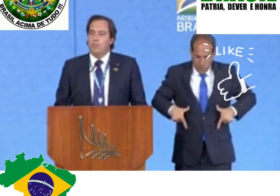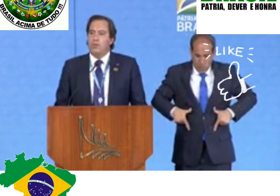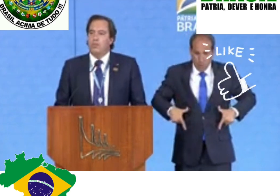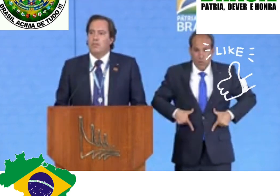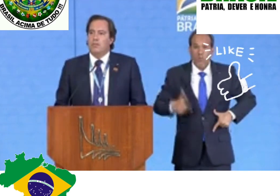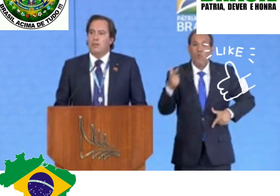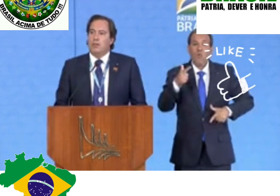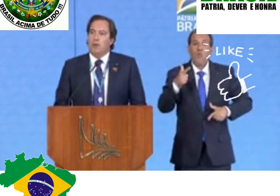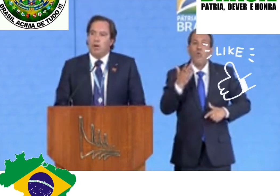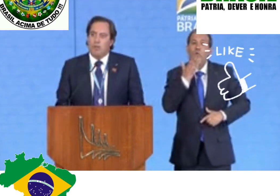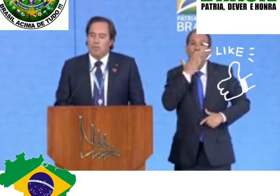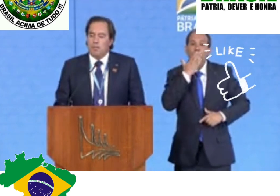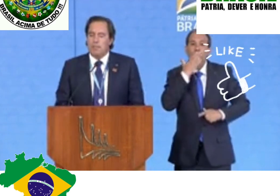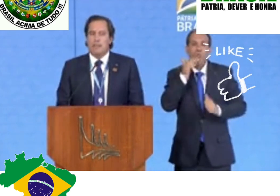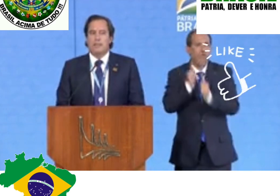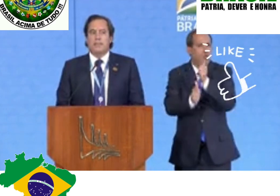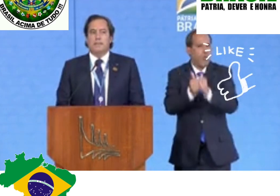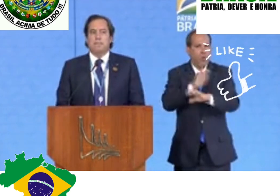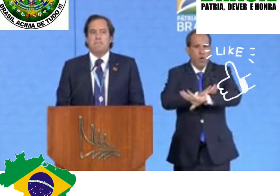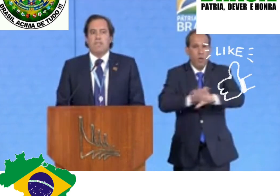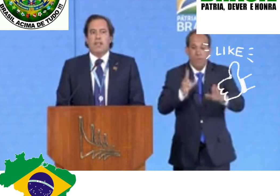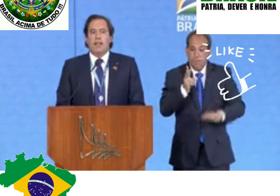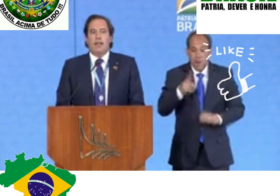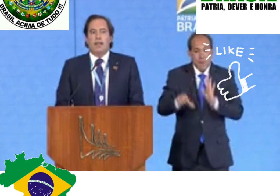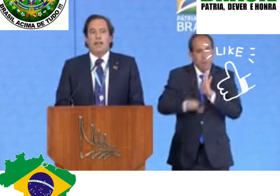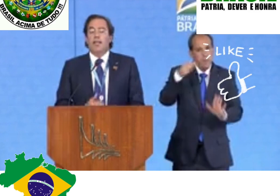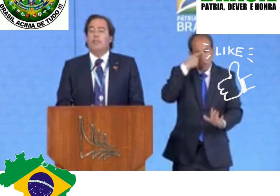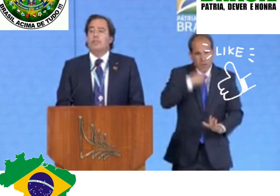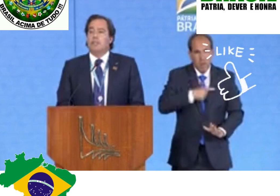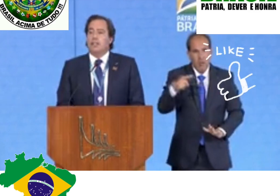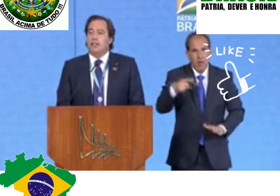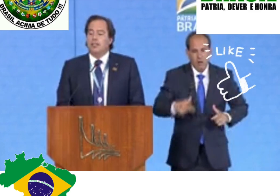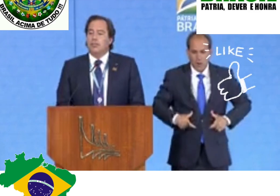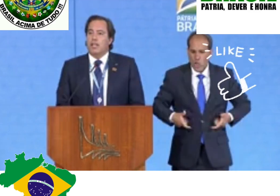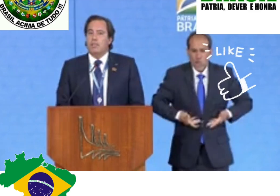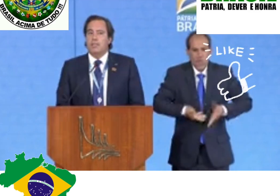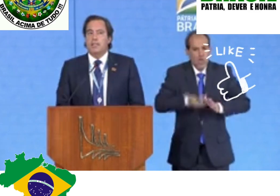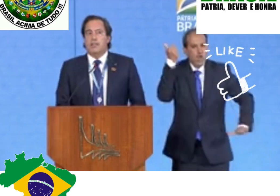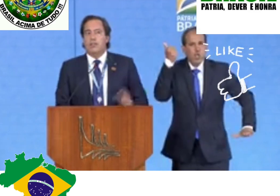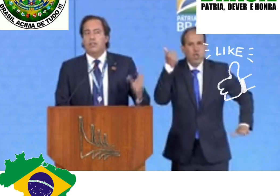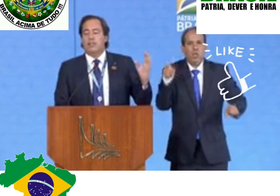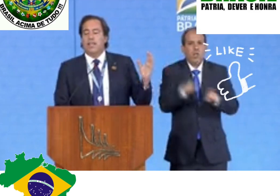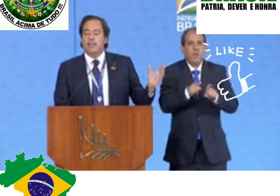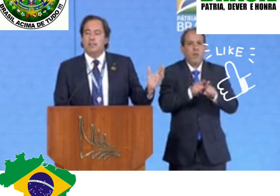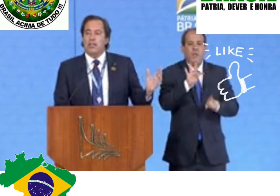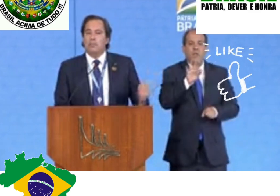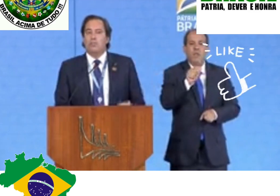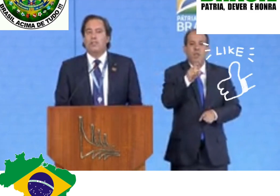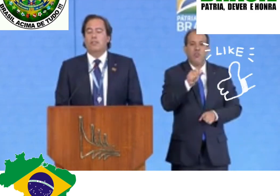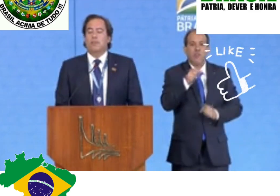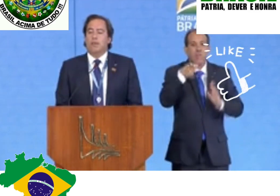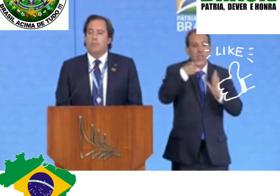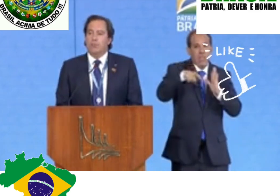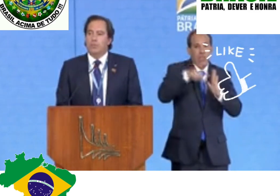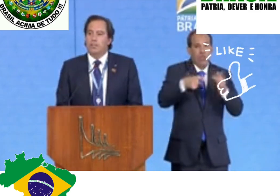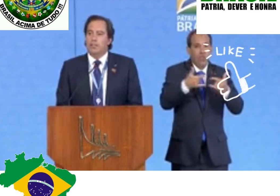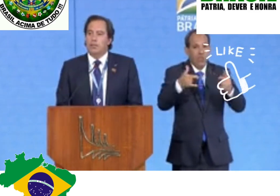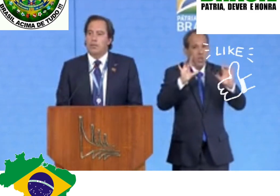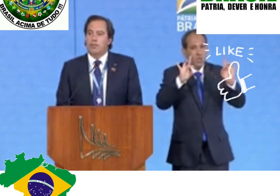de futebol, logo na primeira semana. E reduzimos a taxa do cheque especial de 13,5%